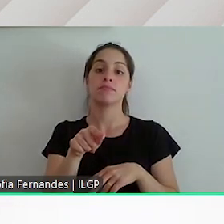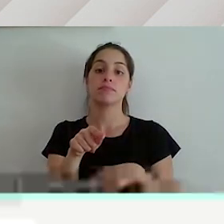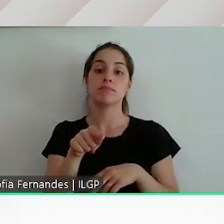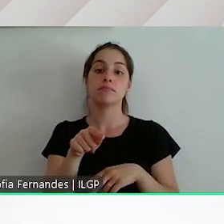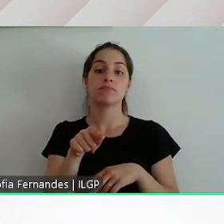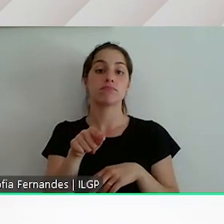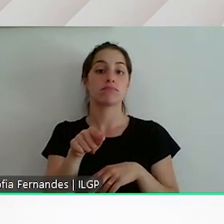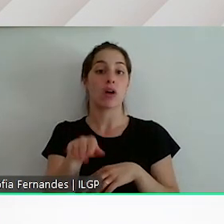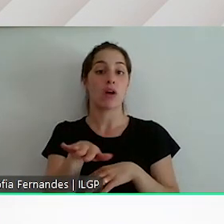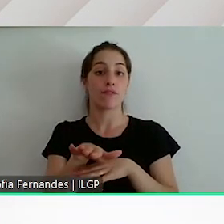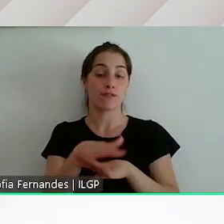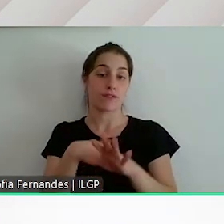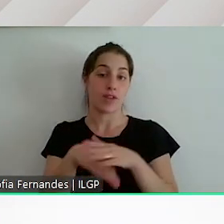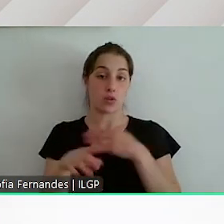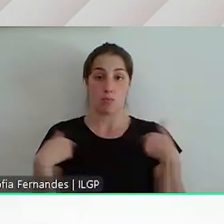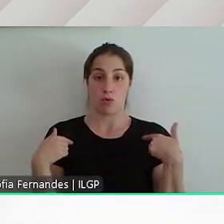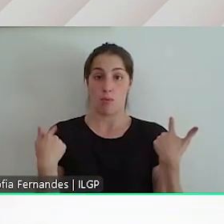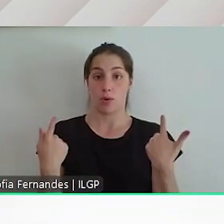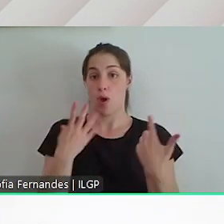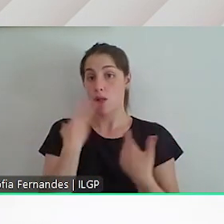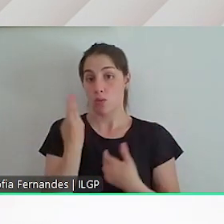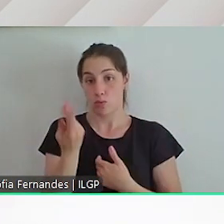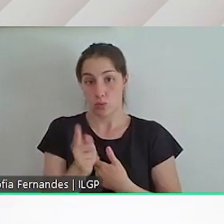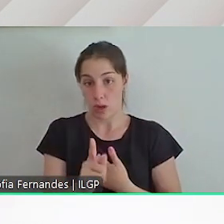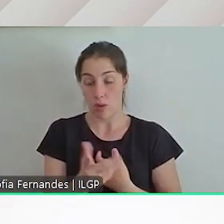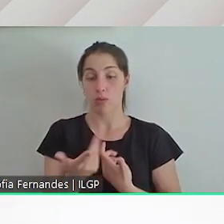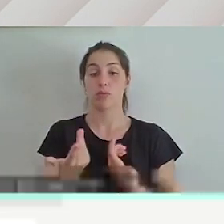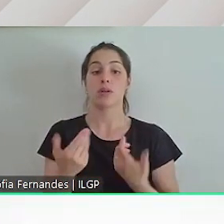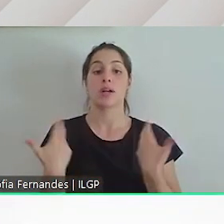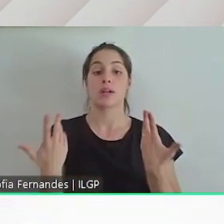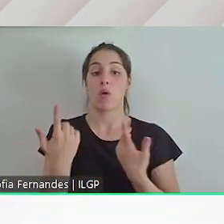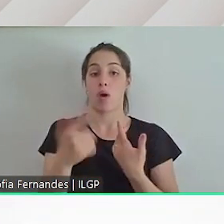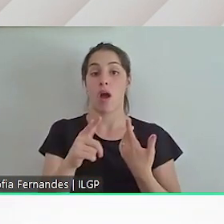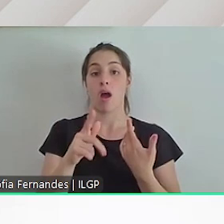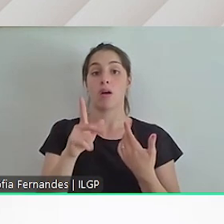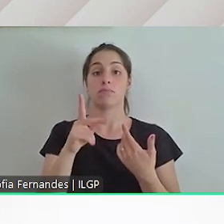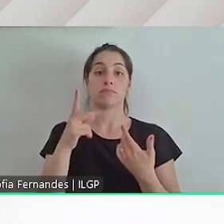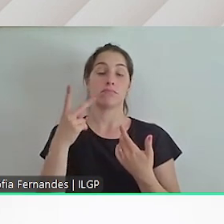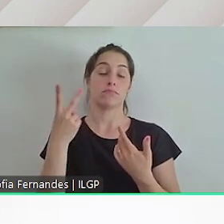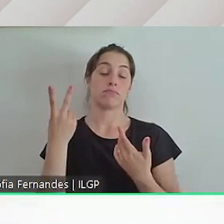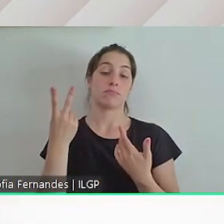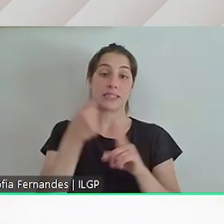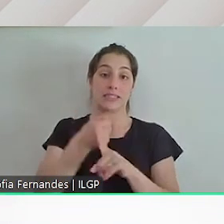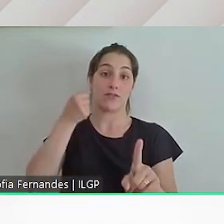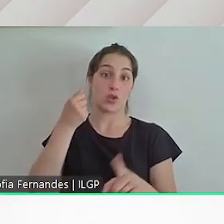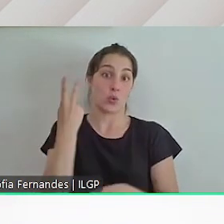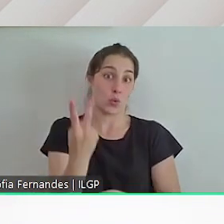ou elaborado pelos próprios alunos. Portanto, há aqui este duplo desafio de